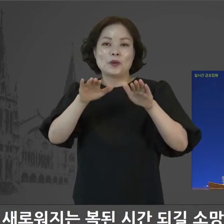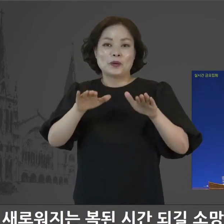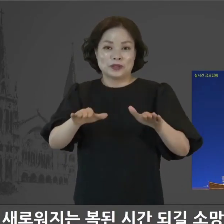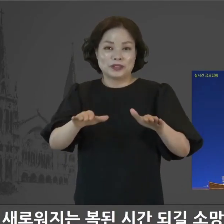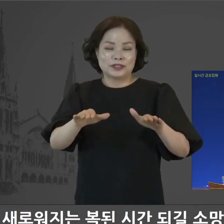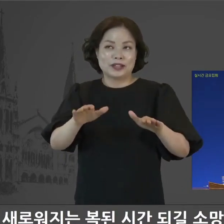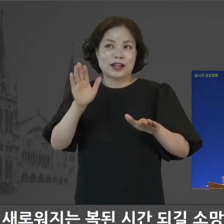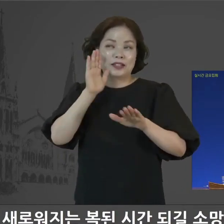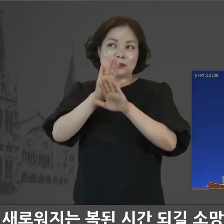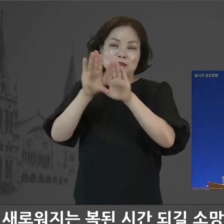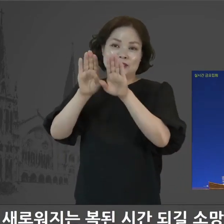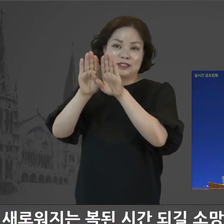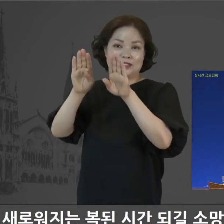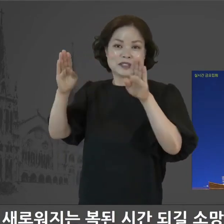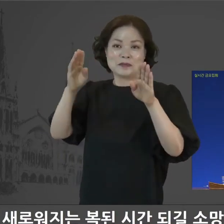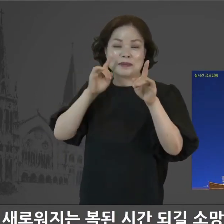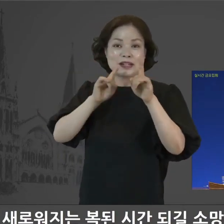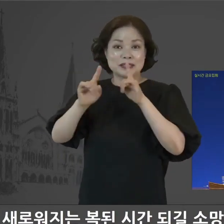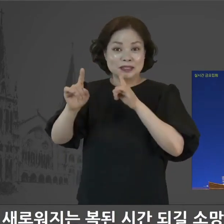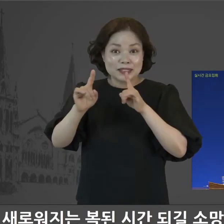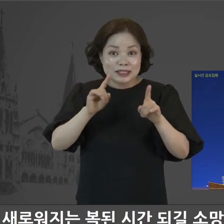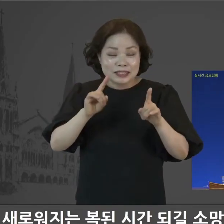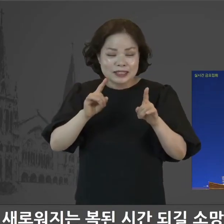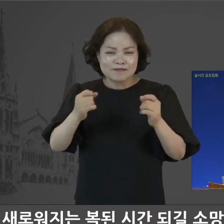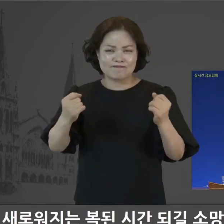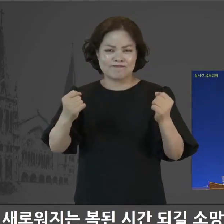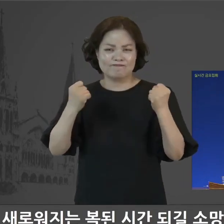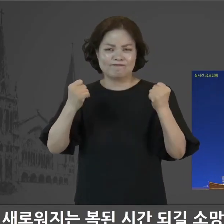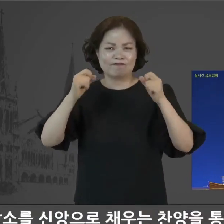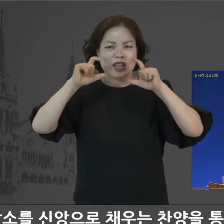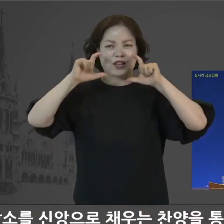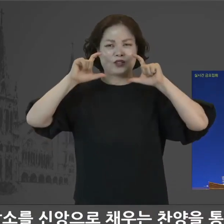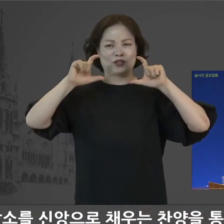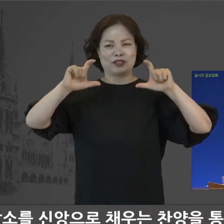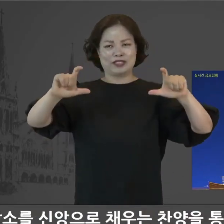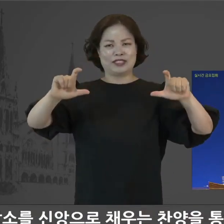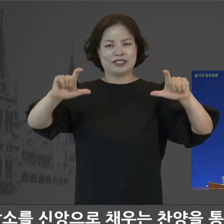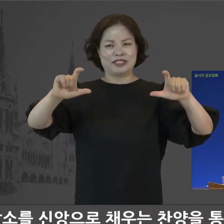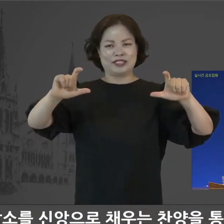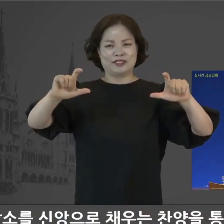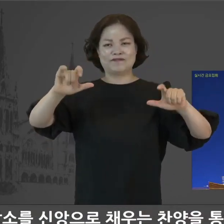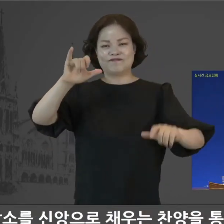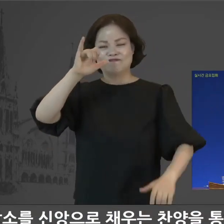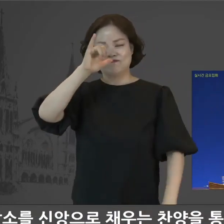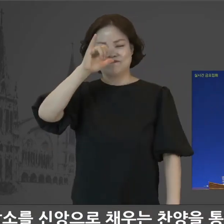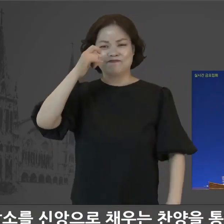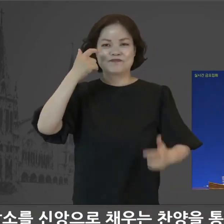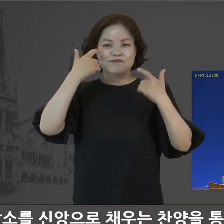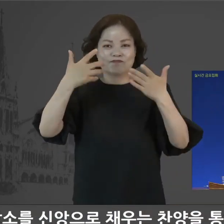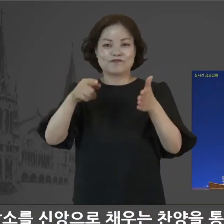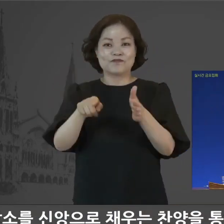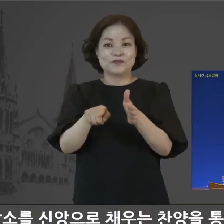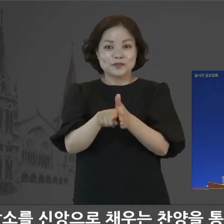더 하늘문이 열리고 말씀이 힘있게 선포될 수 있으리라